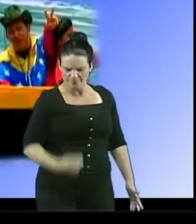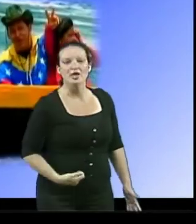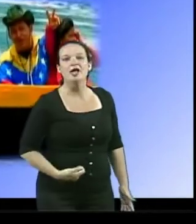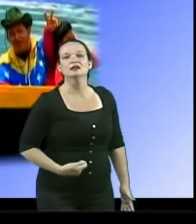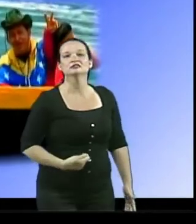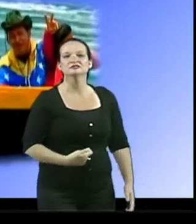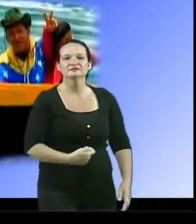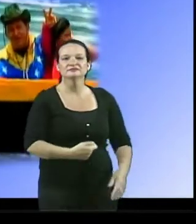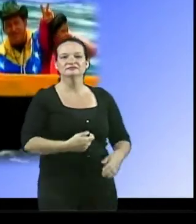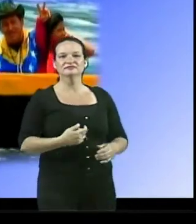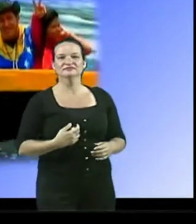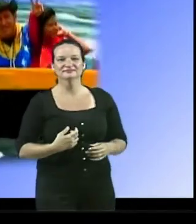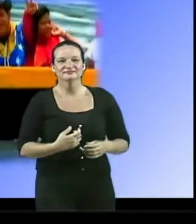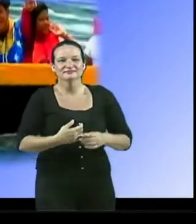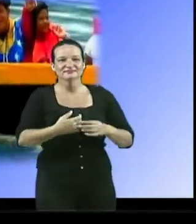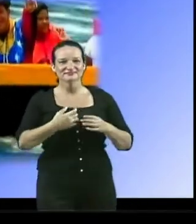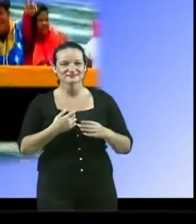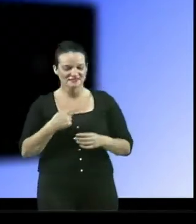Hombre,